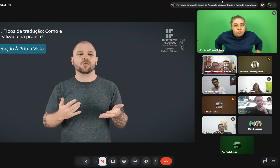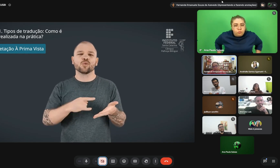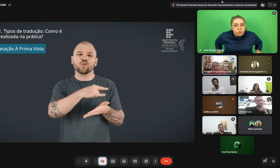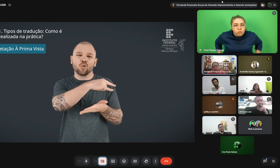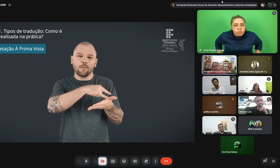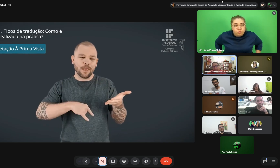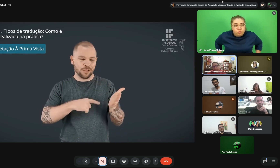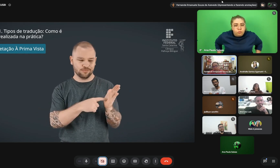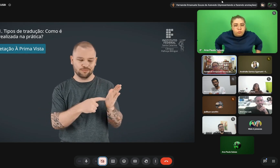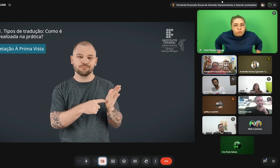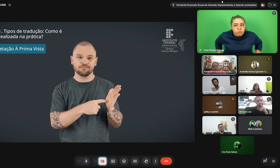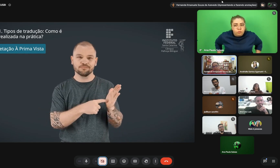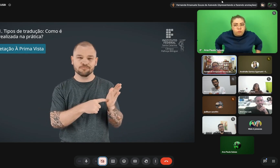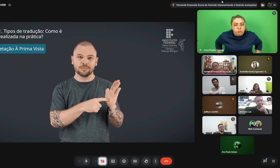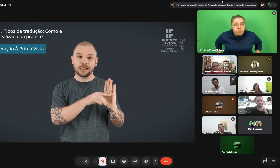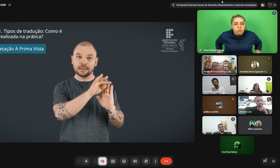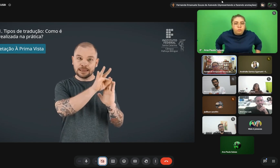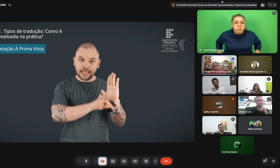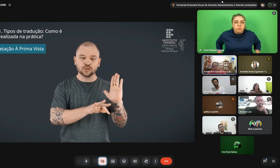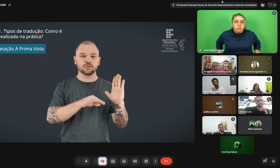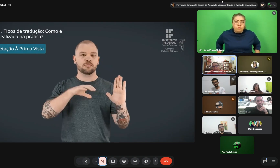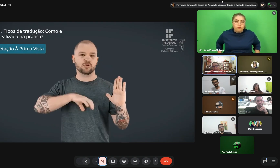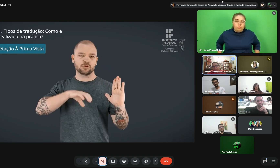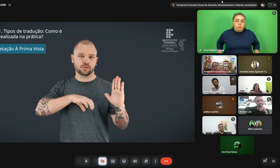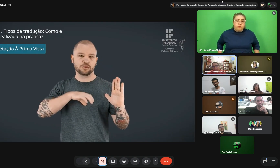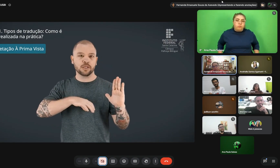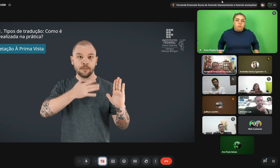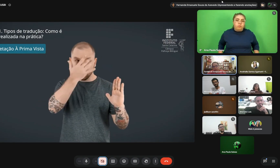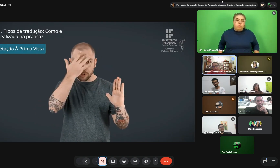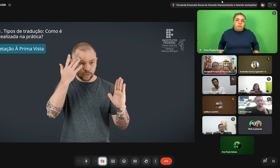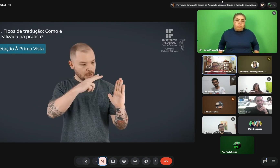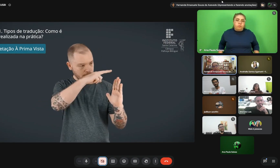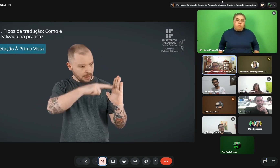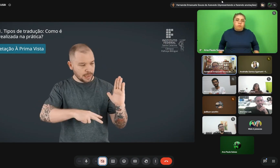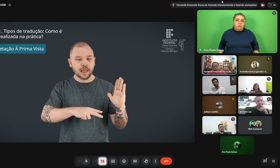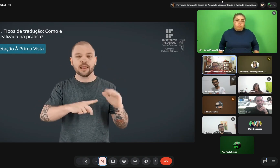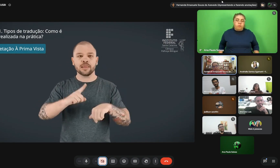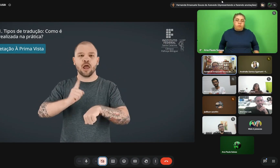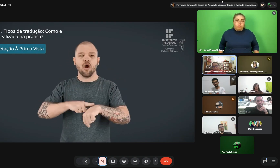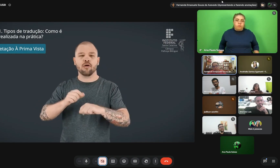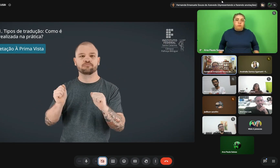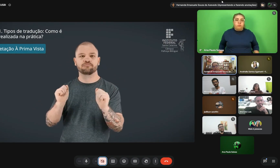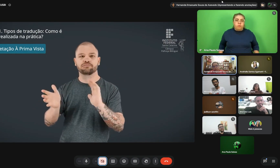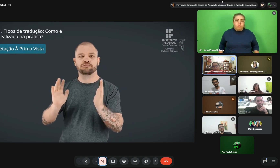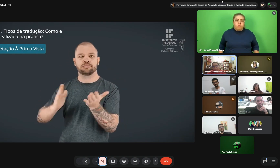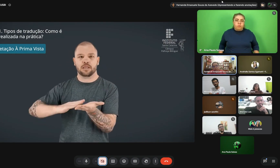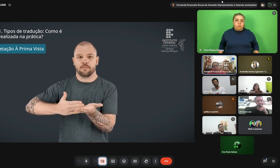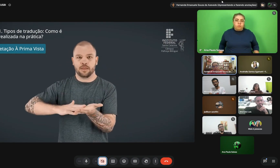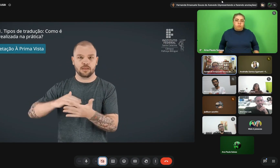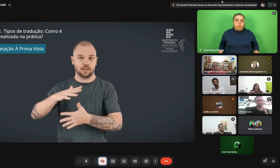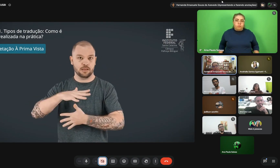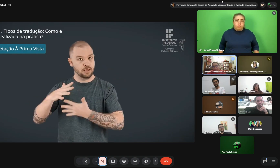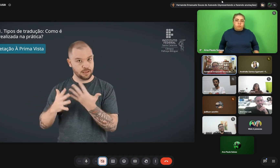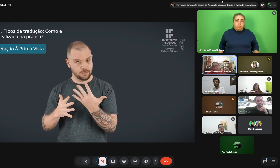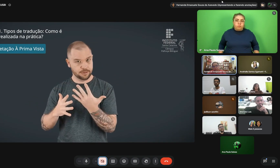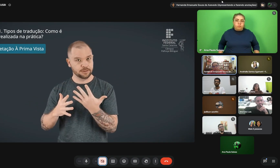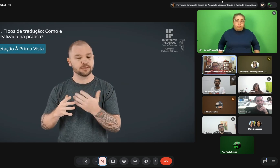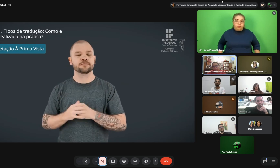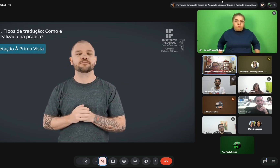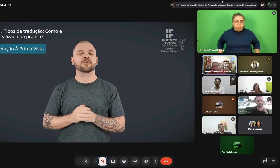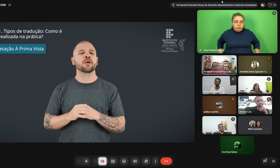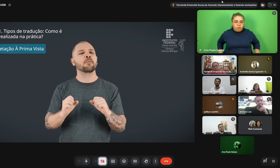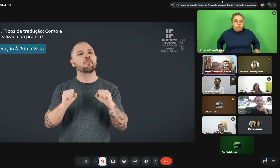Por exemplo, tem uma ficha, um documento em português, e na hora eu vou ler e vou